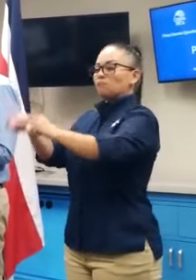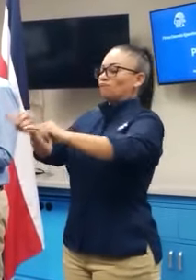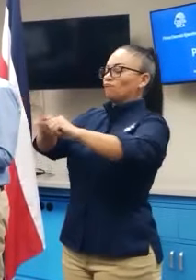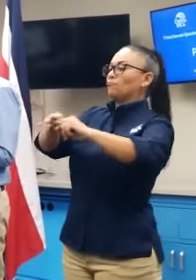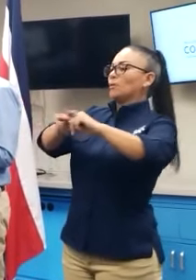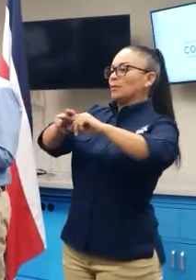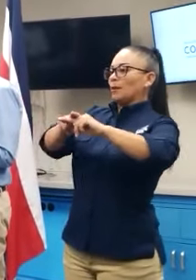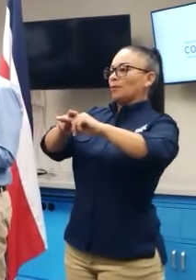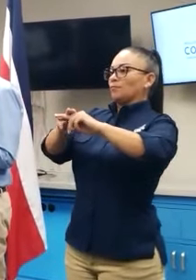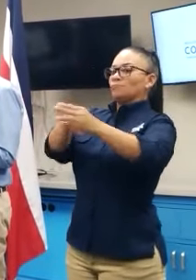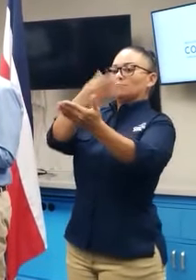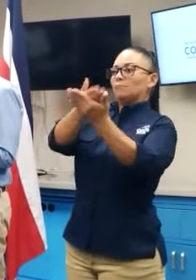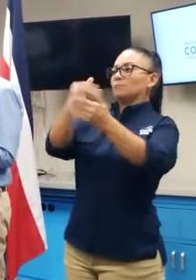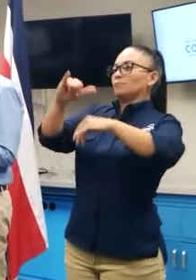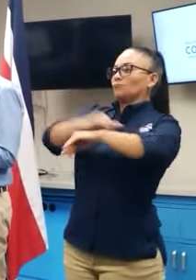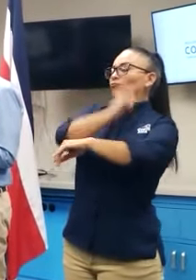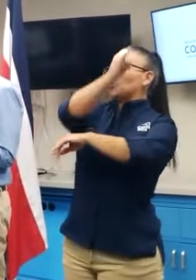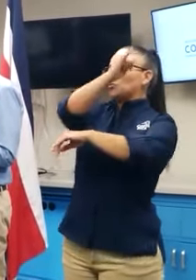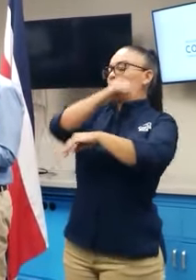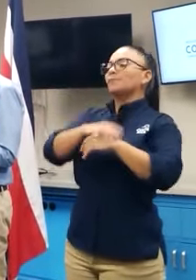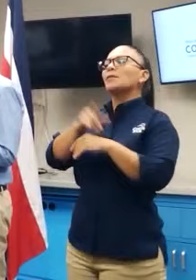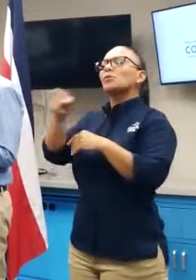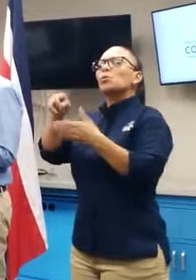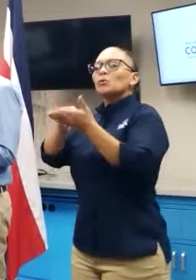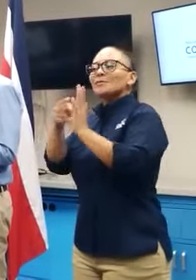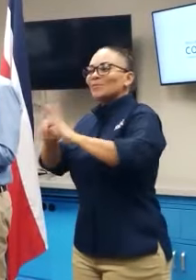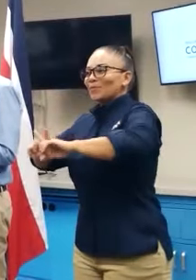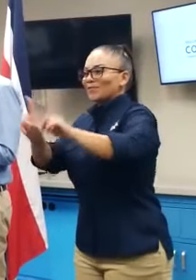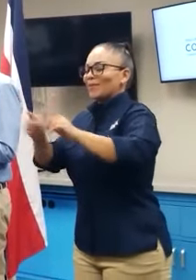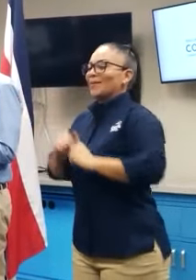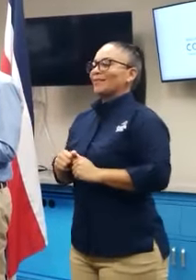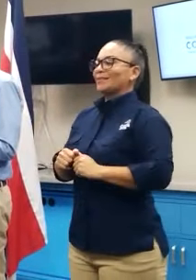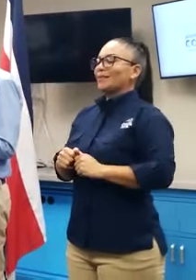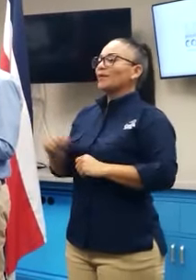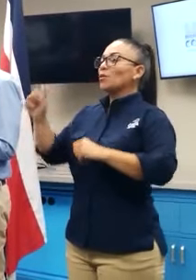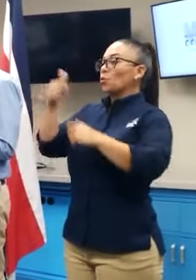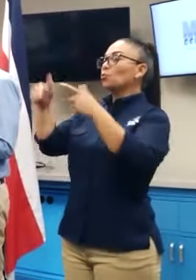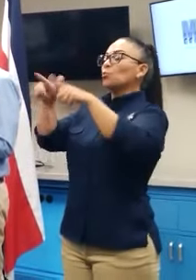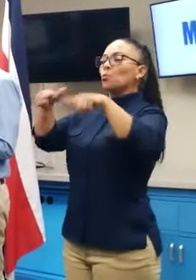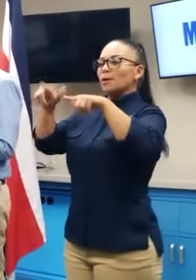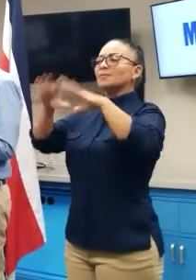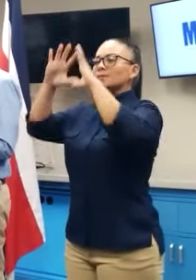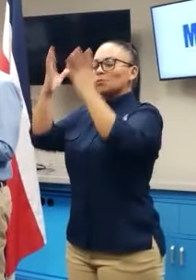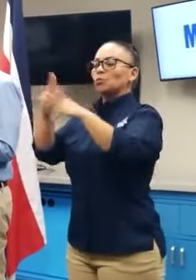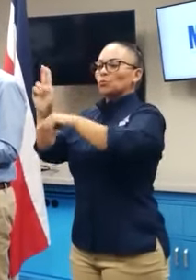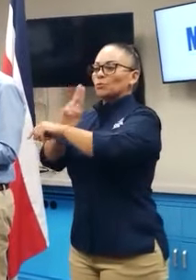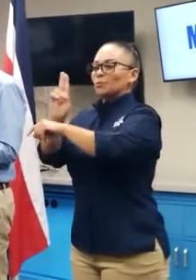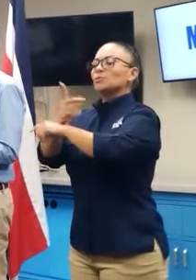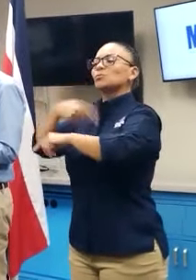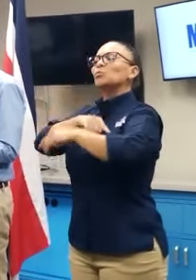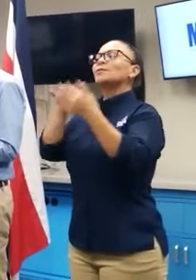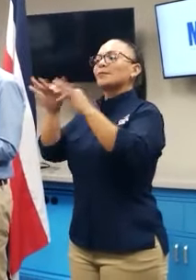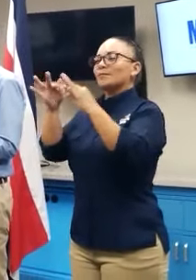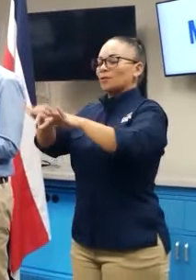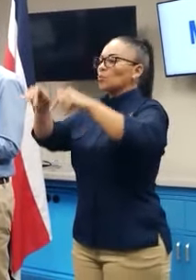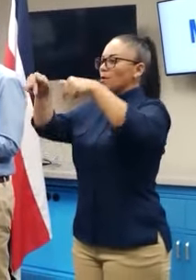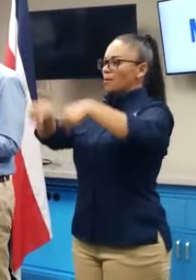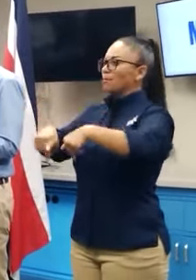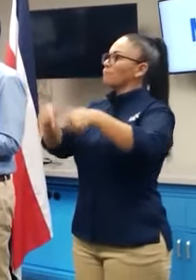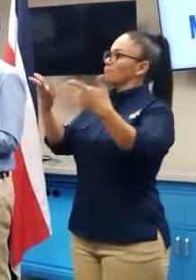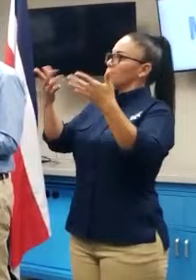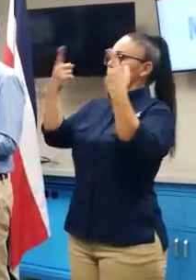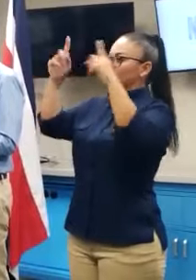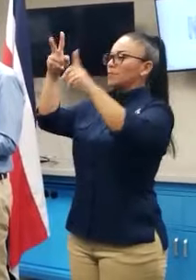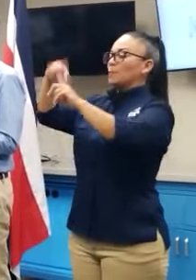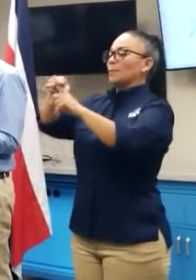tomar su vuelo de salida. Entonces, eso es un concepto que en muchos otros sitios del mundo se utiliza y que estamos tratando que aquí sea un